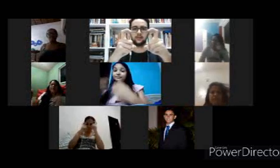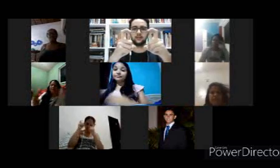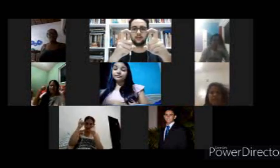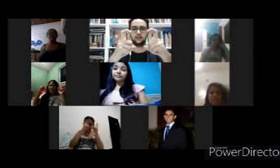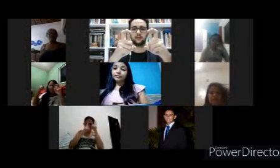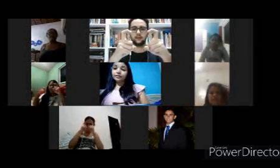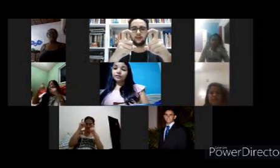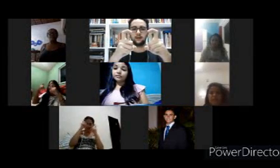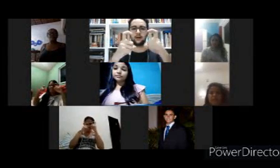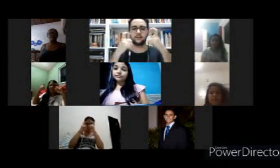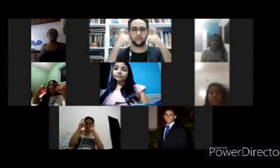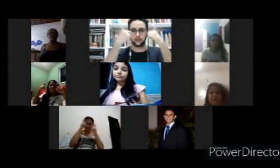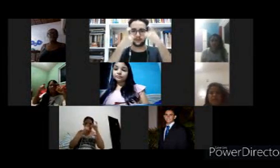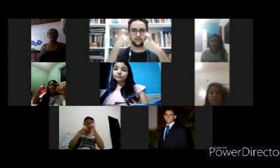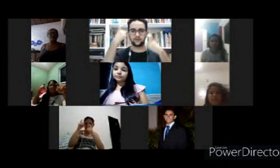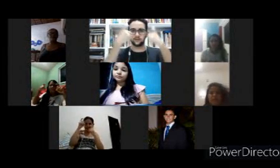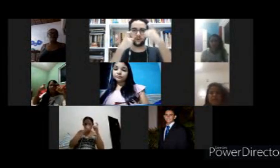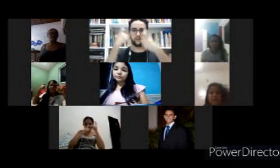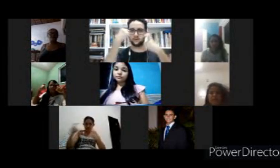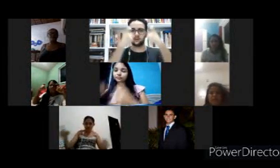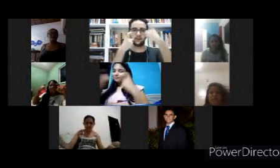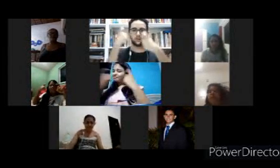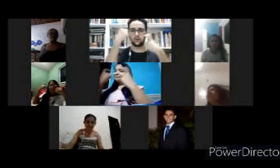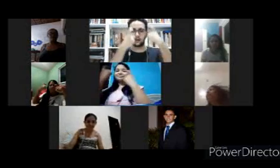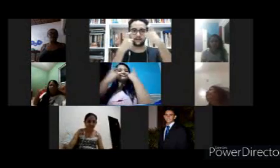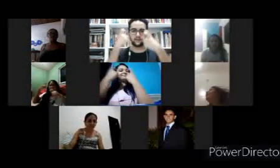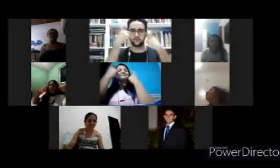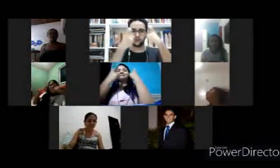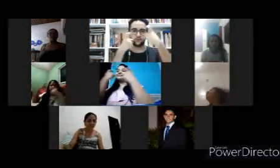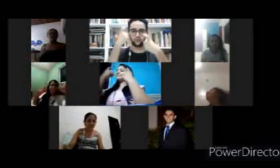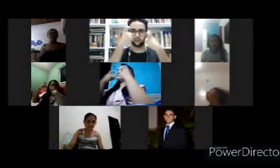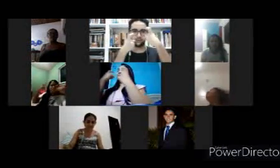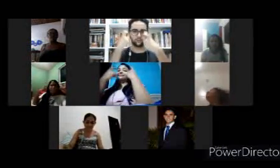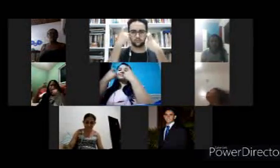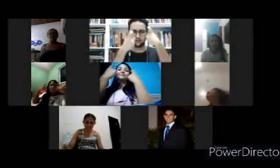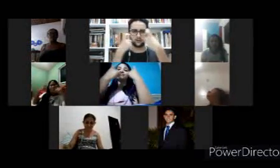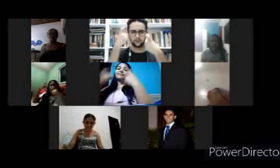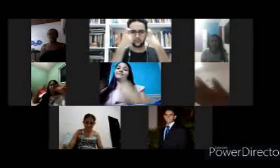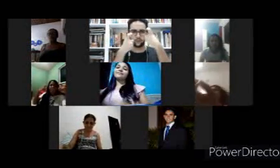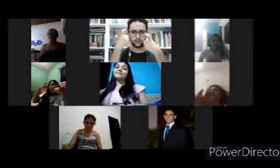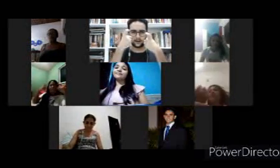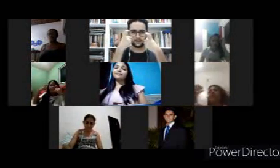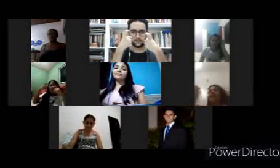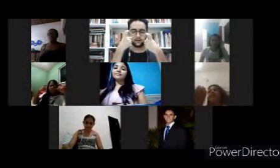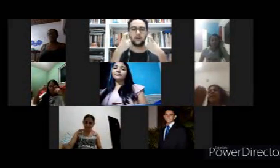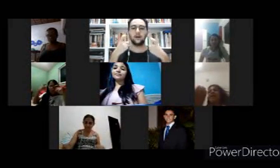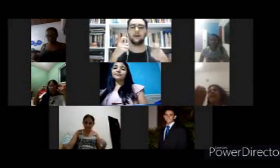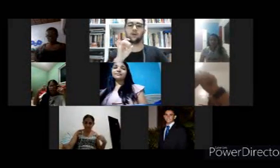assim. Aí você bota assim, fazendo movimentos circulares na frente do rosto. Preocupada.